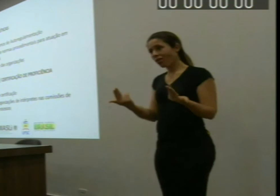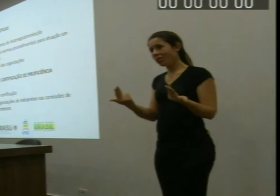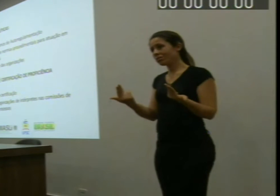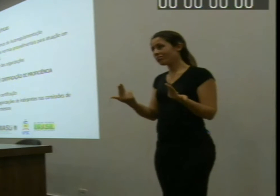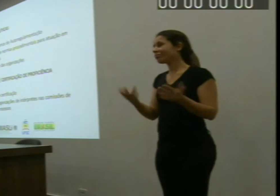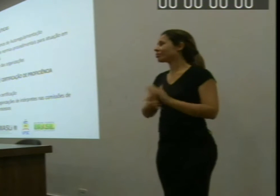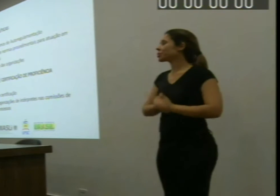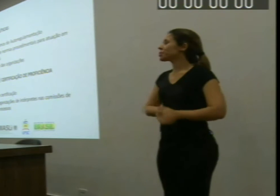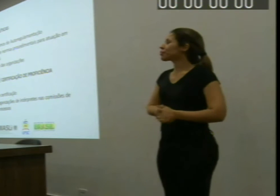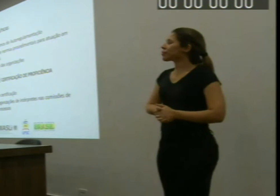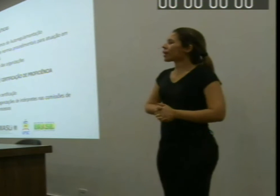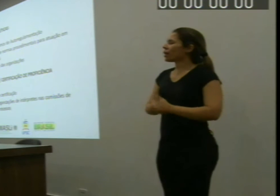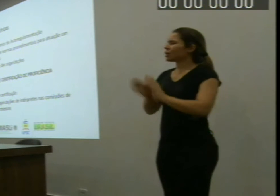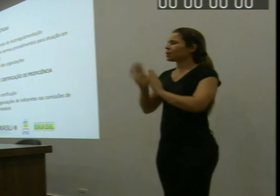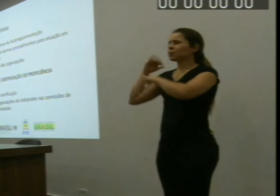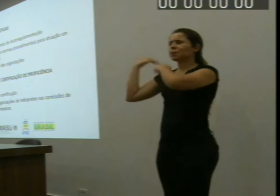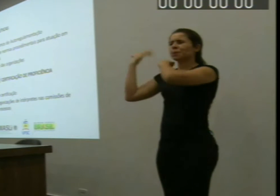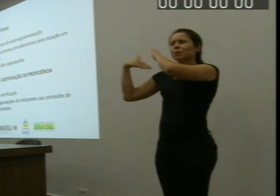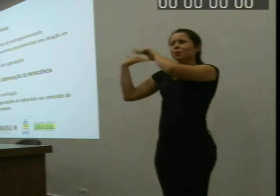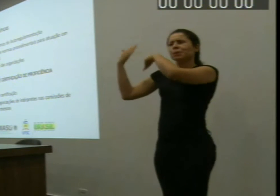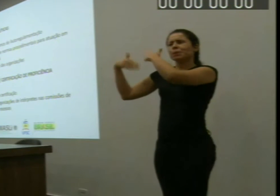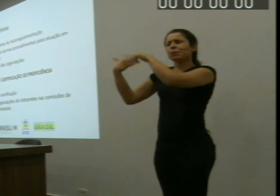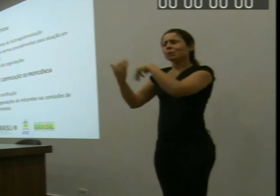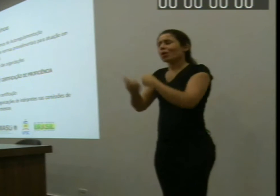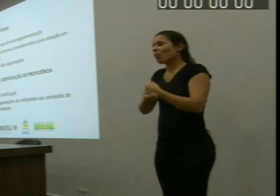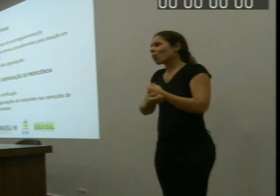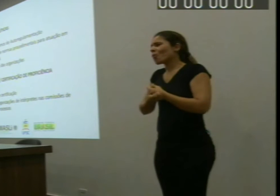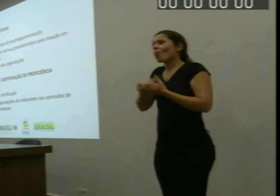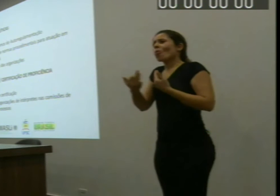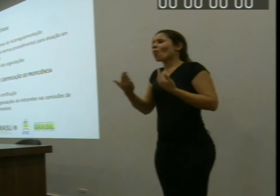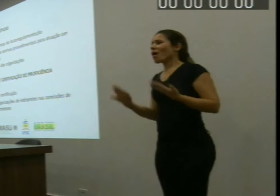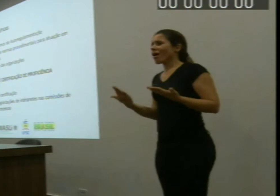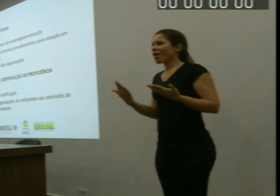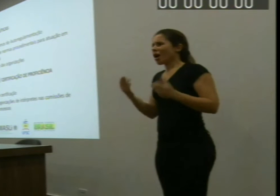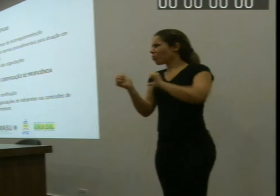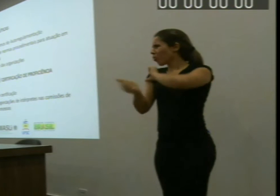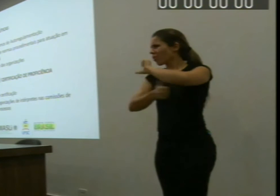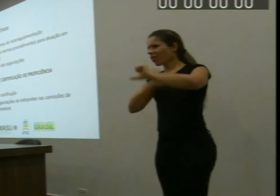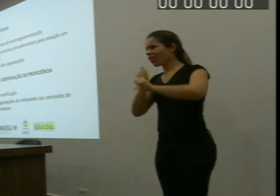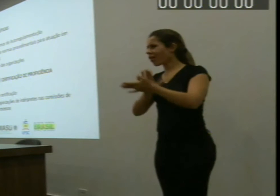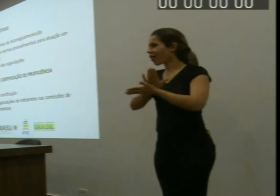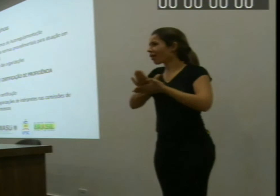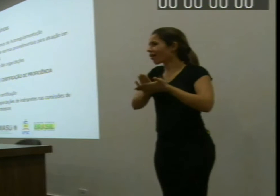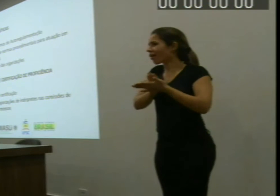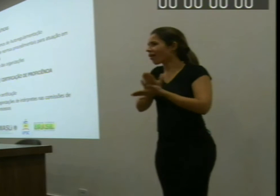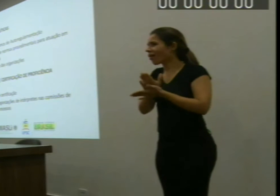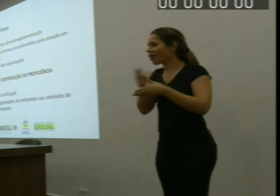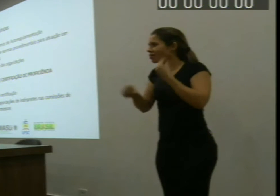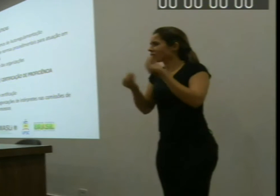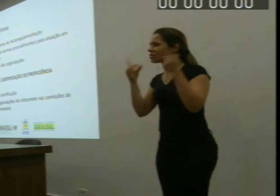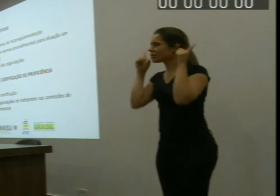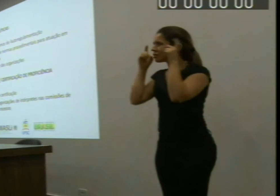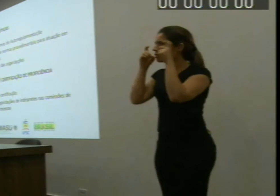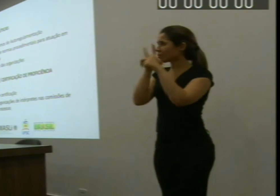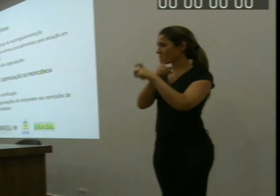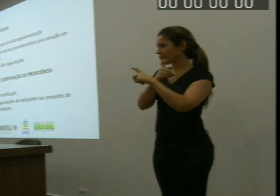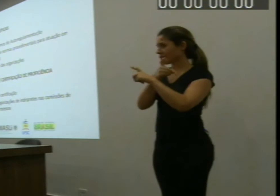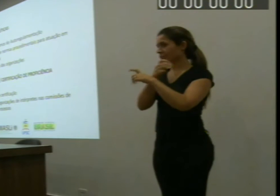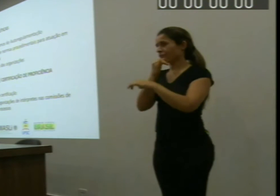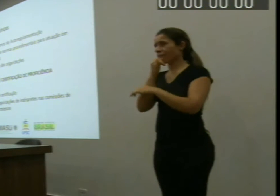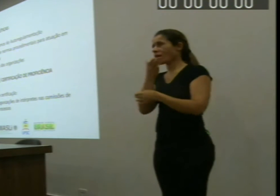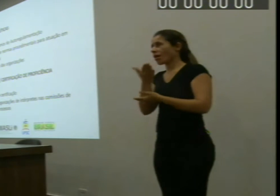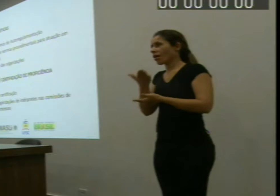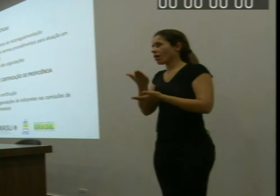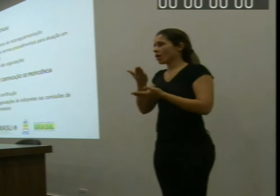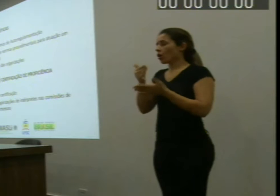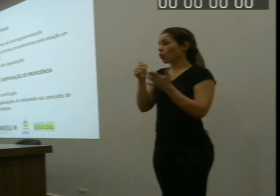tanto tempo se passou e nada mais foi implementado Além da quantidade de perguntas o grau de dificuldades dizem também que do último o grau